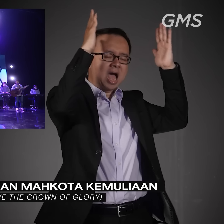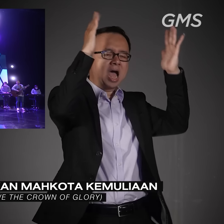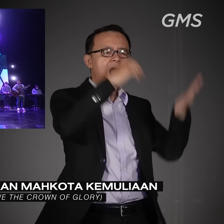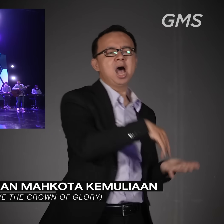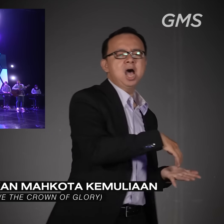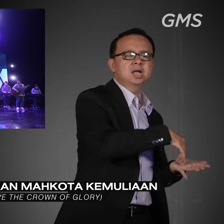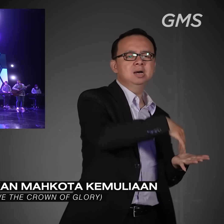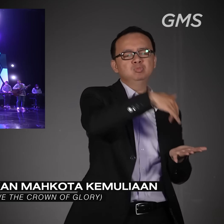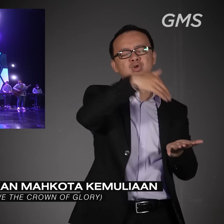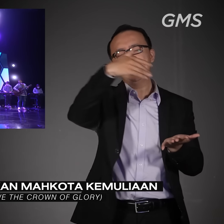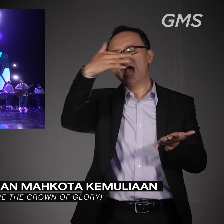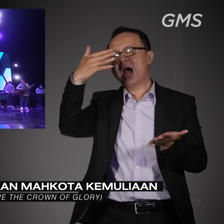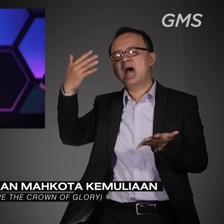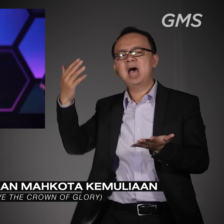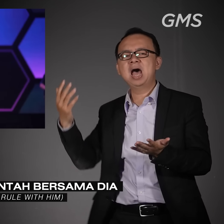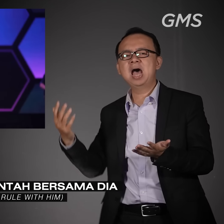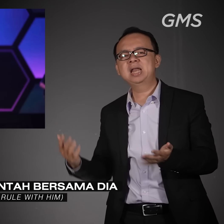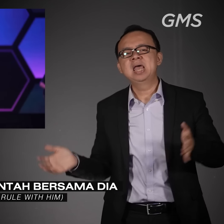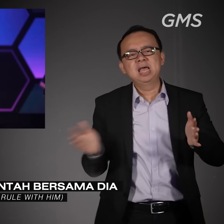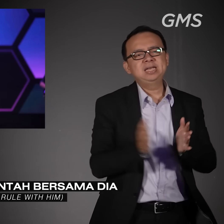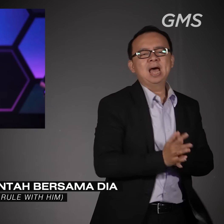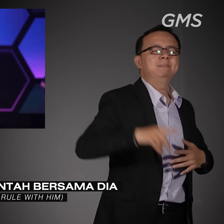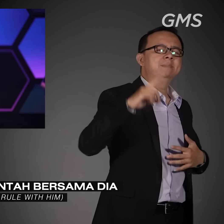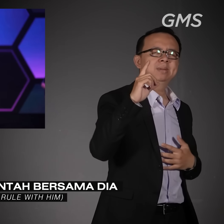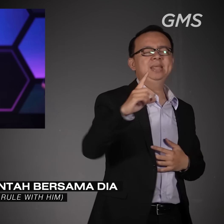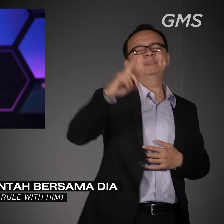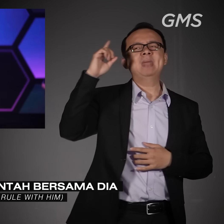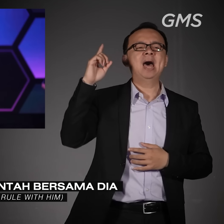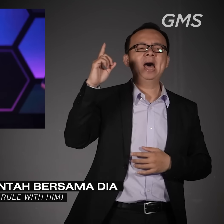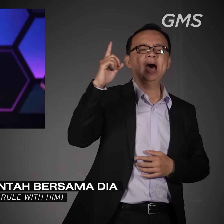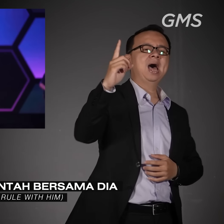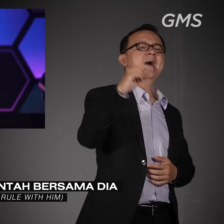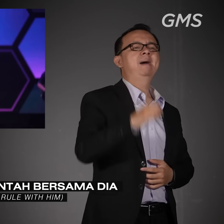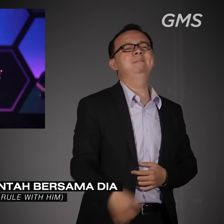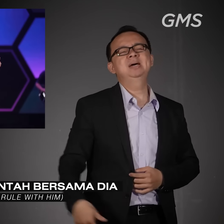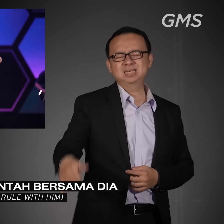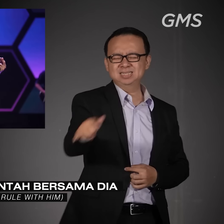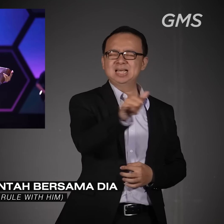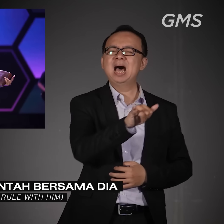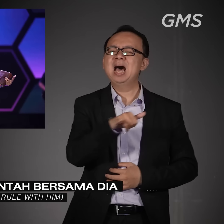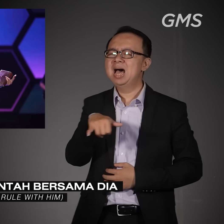mahkota kemuliaan dan memerintah